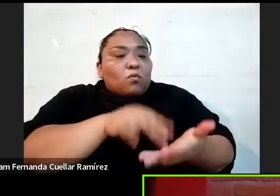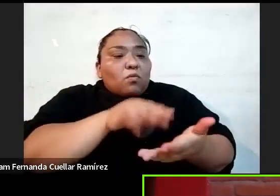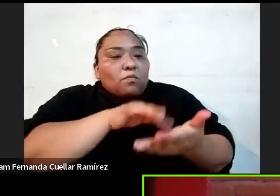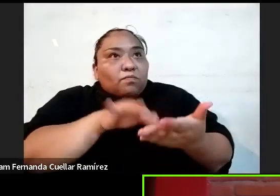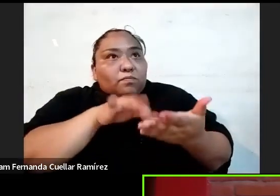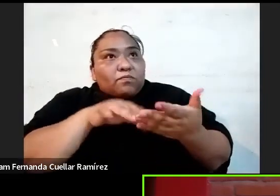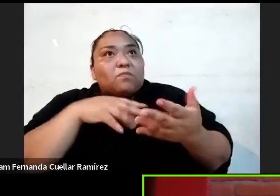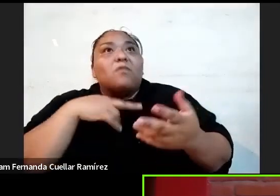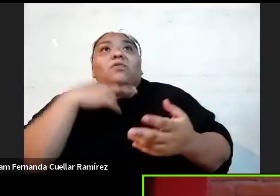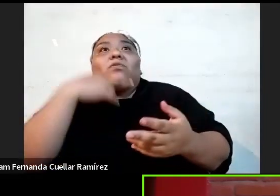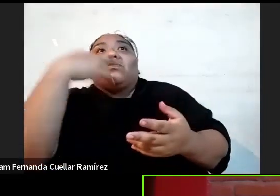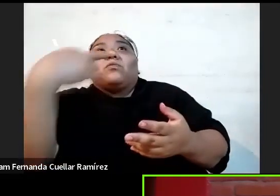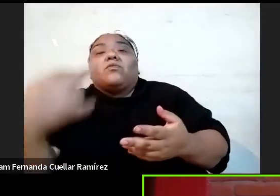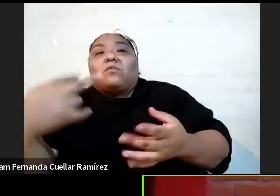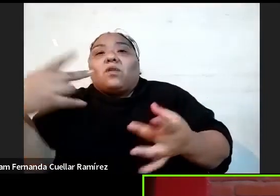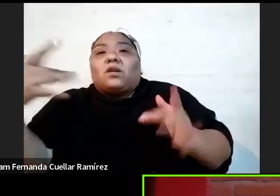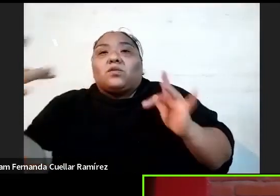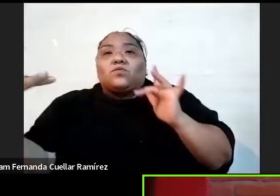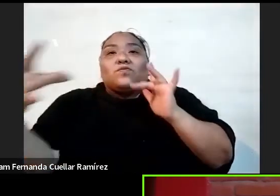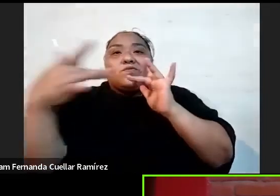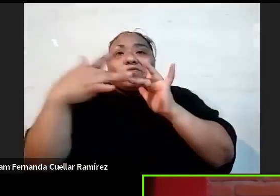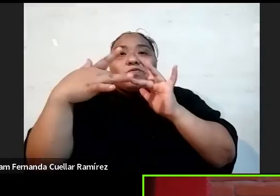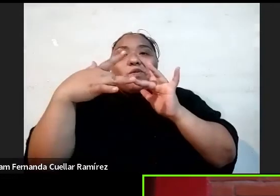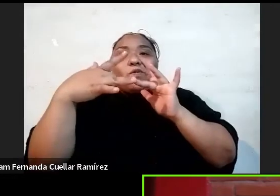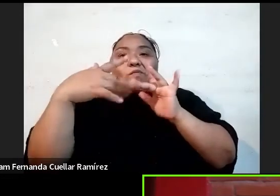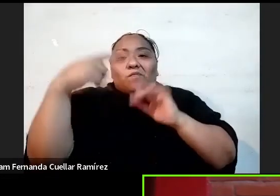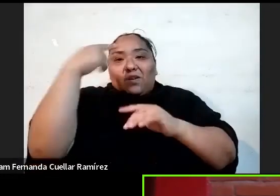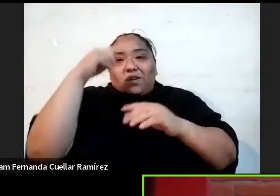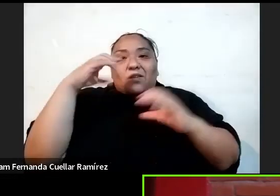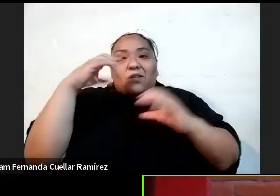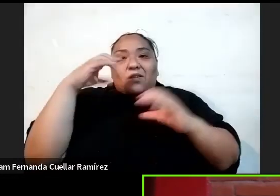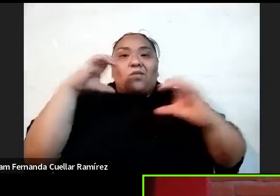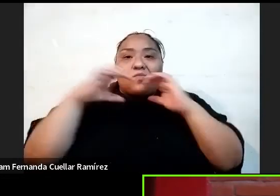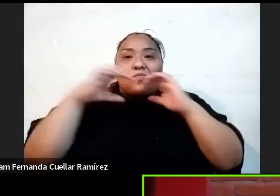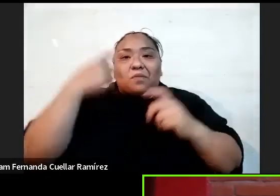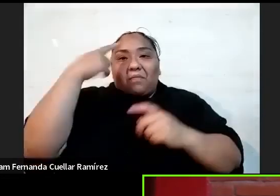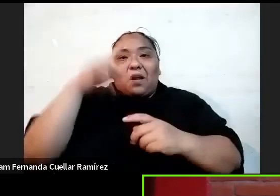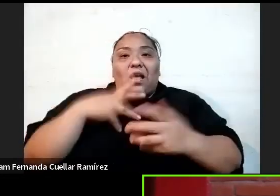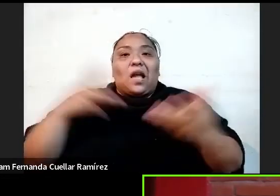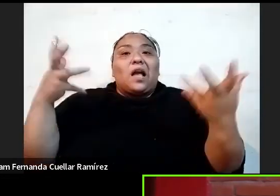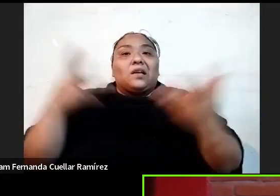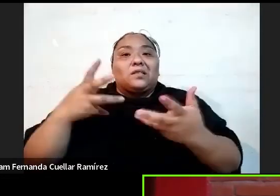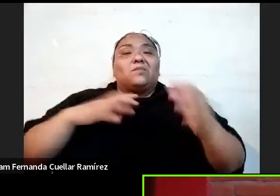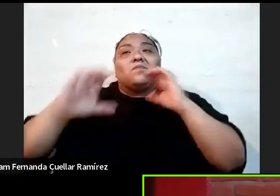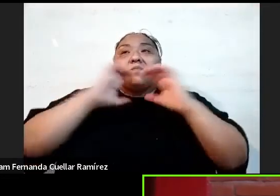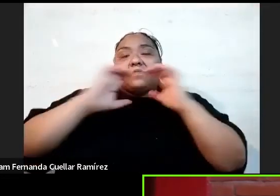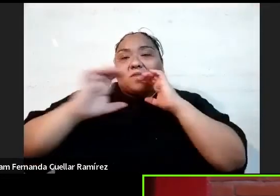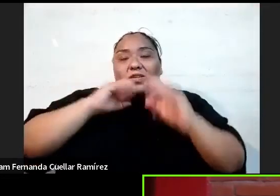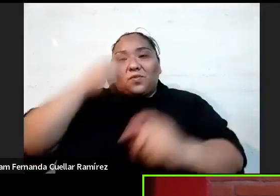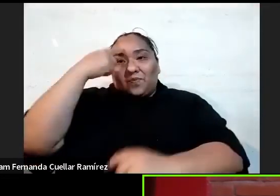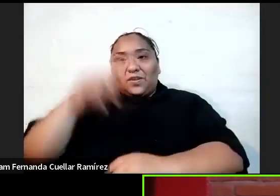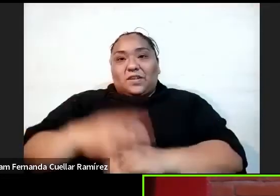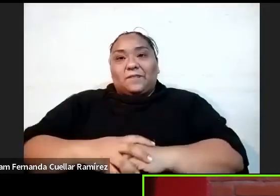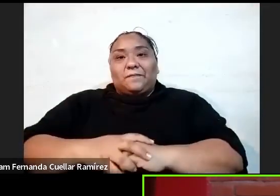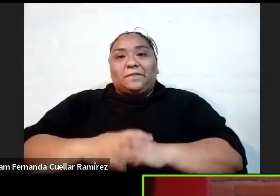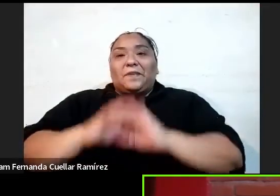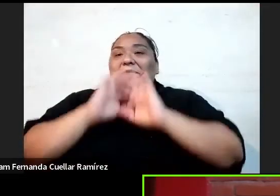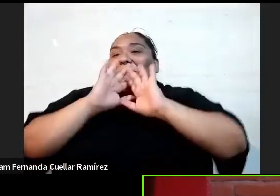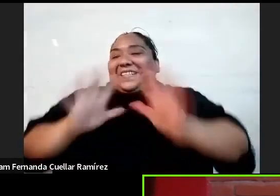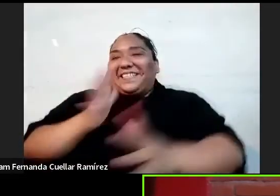y conectes y comuniques, que es para eso, para lo que hacemos las cosas, para comunicar. Y pues ya, no